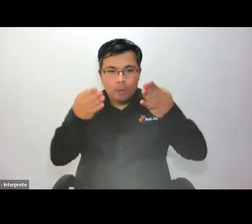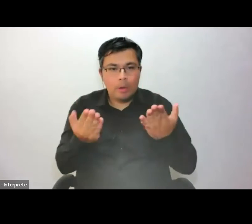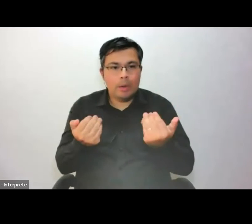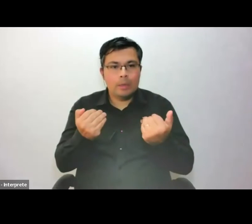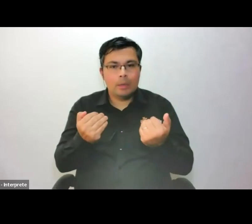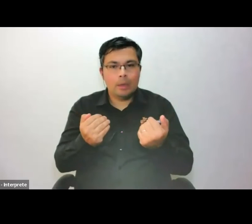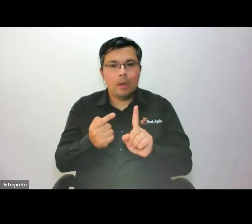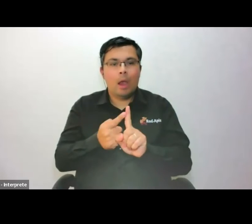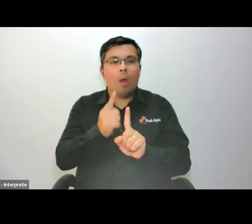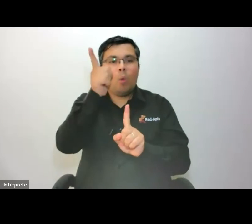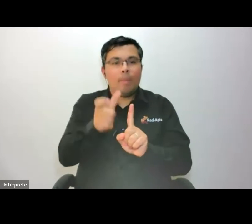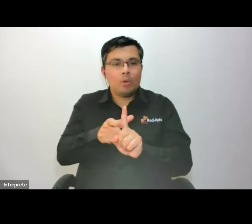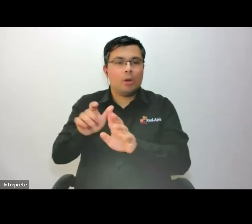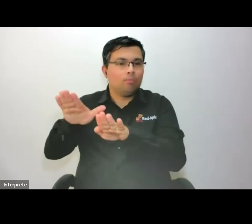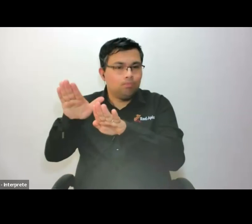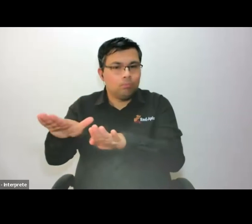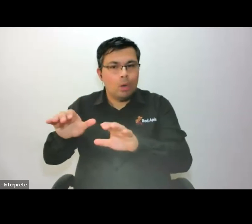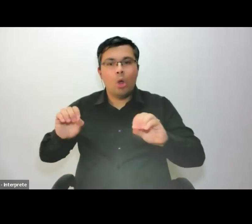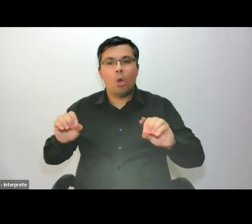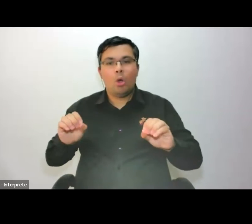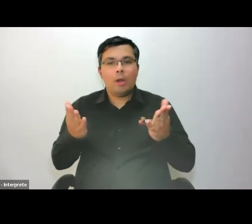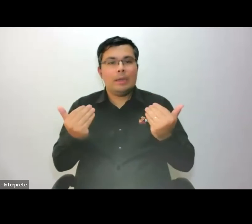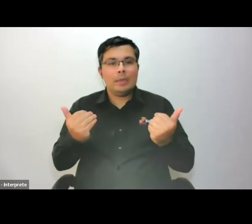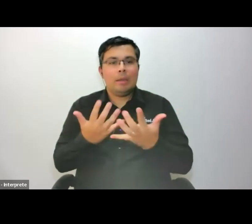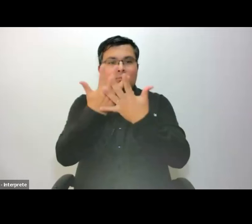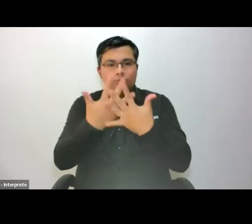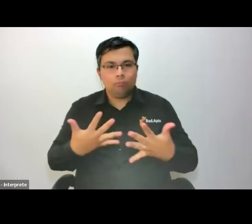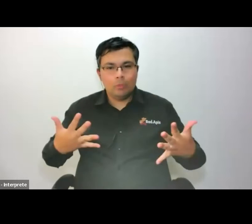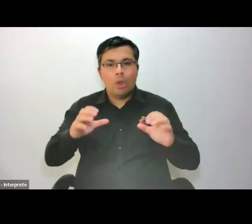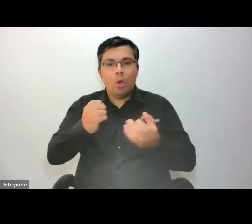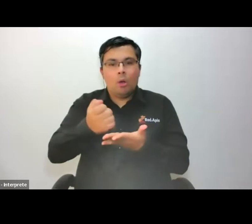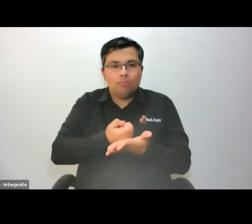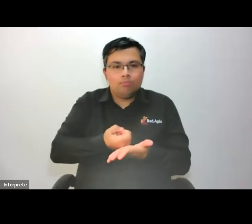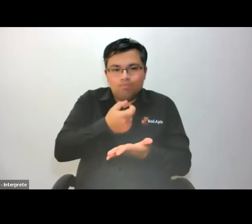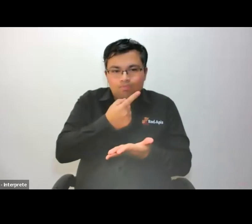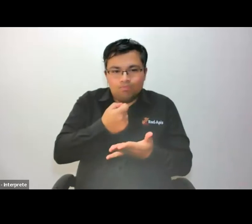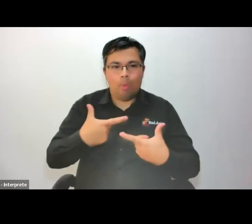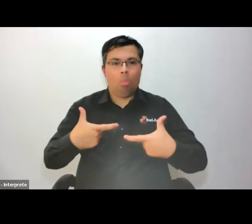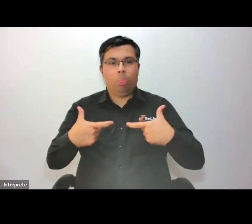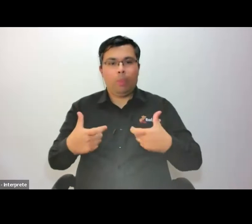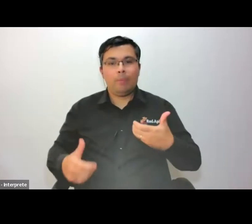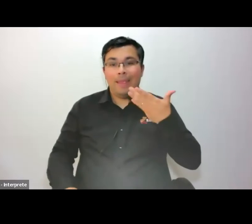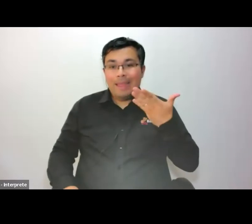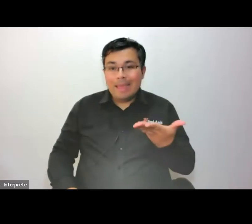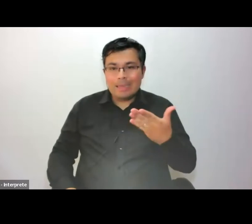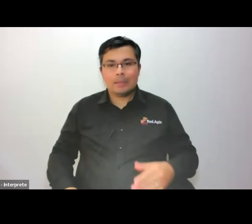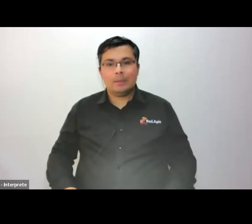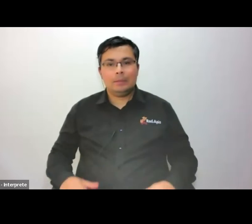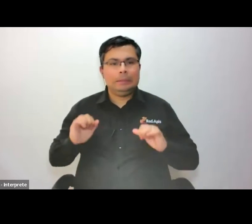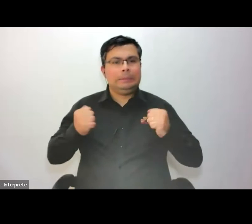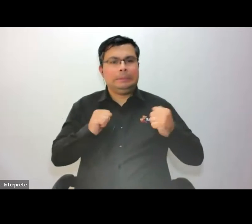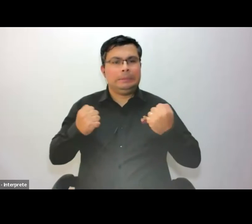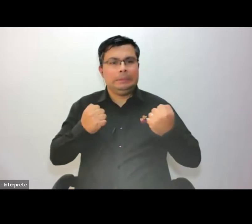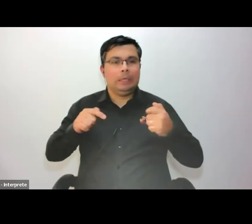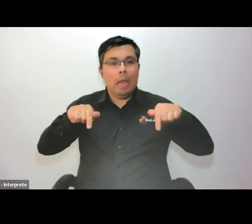adecuación curricular individual, o requieren risperidón y metilfenidato. Esa generalidad es lo que nos tiene con las tensiones que hoy día nos